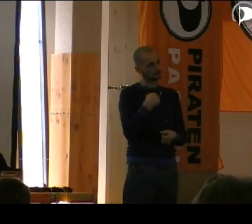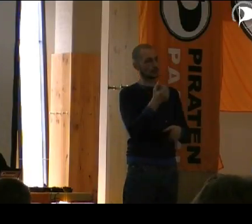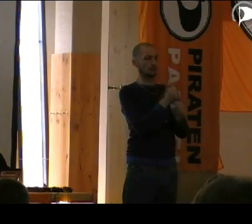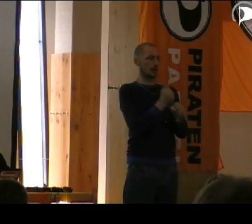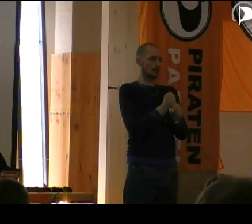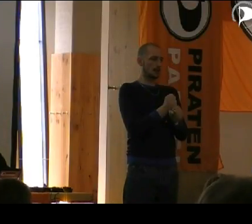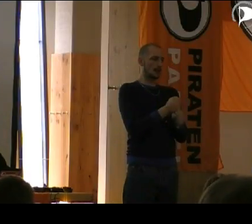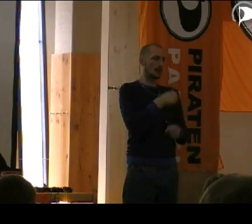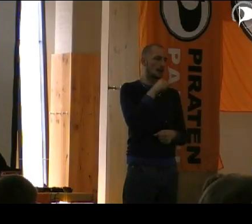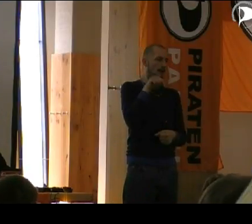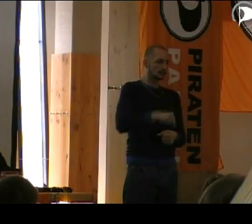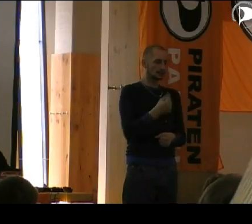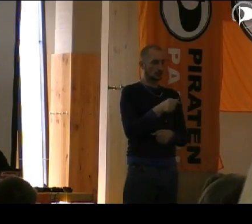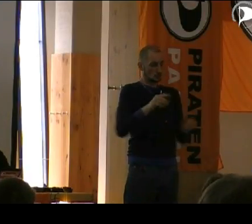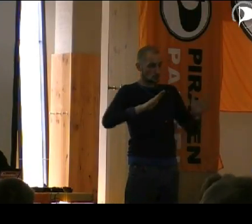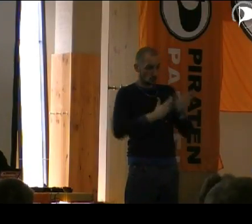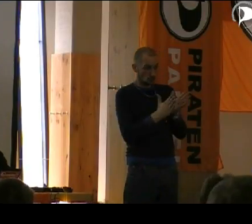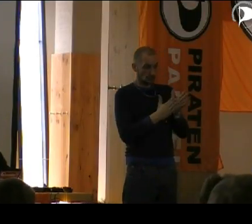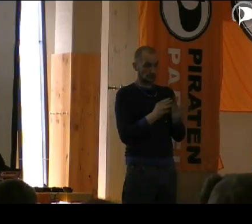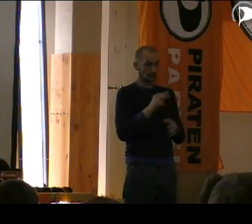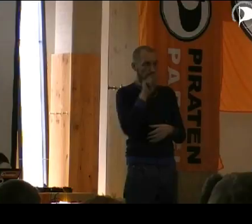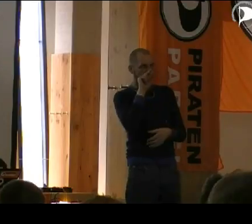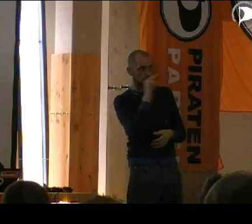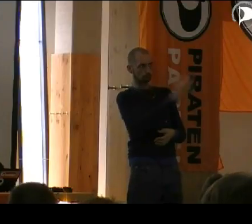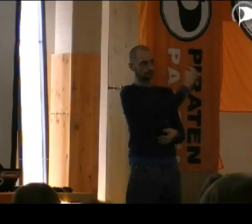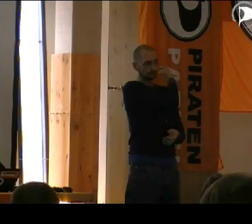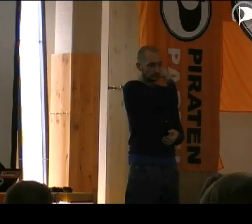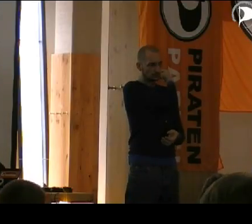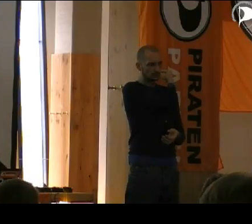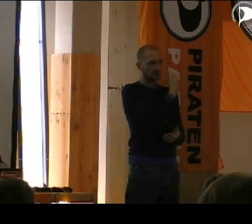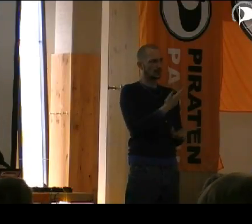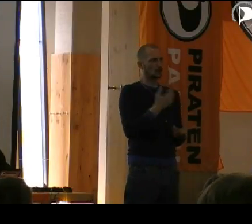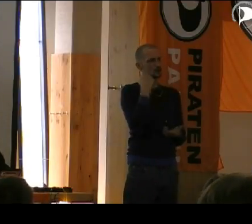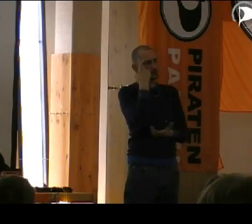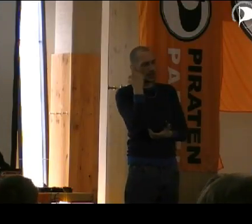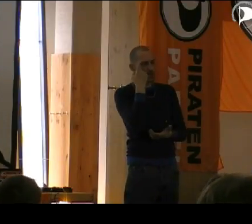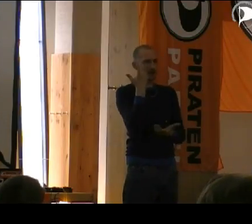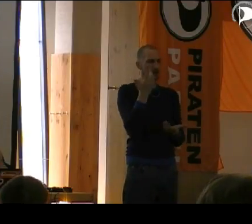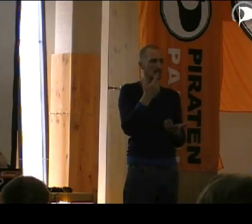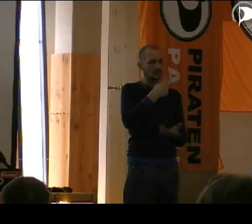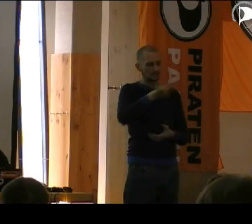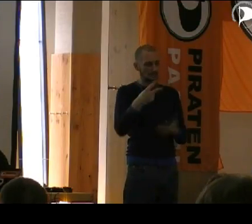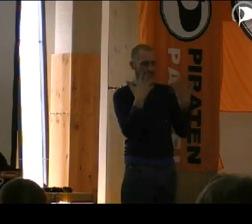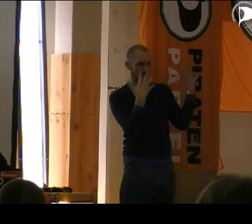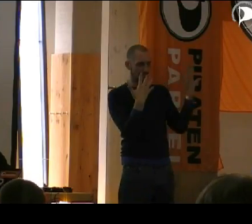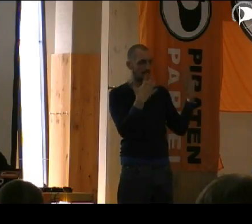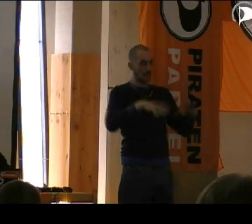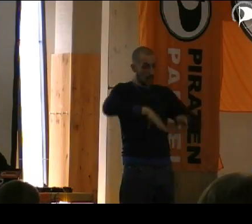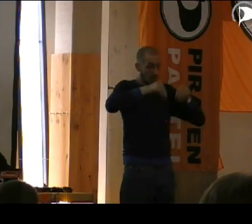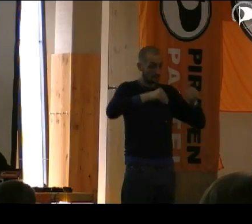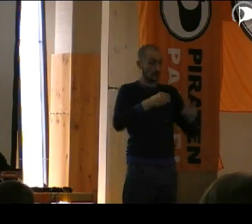unsere ganz kurz mit ich habe weiterhin andere